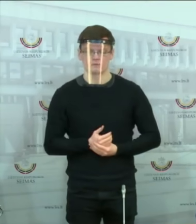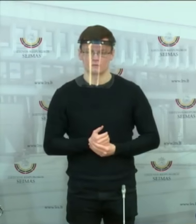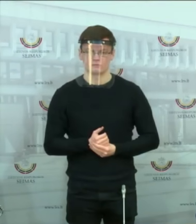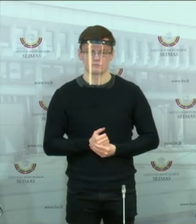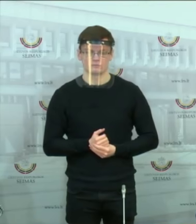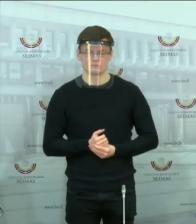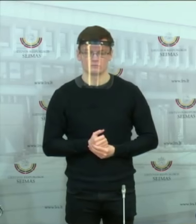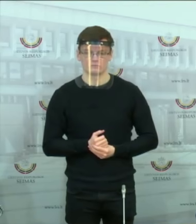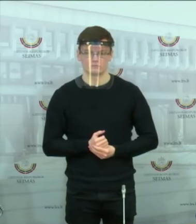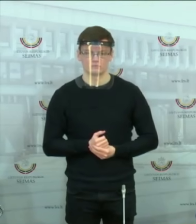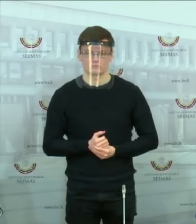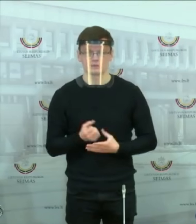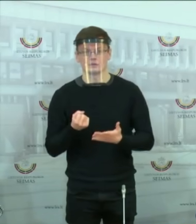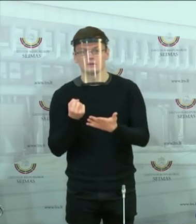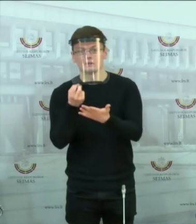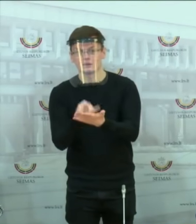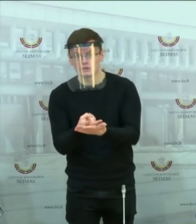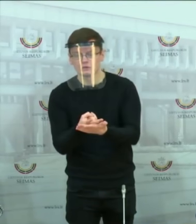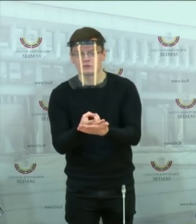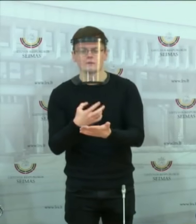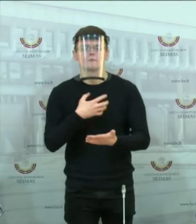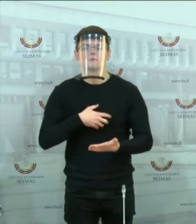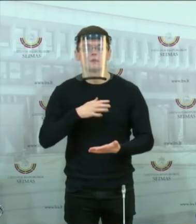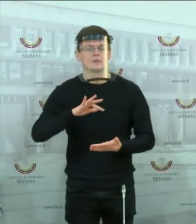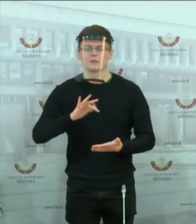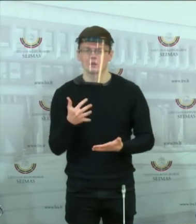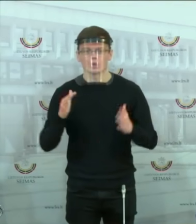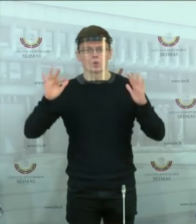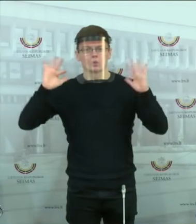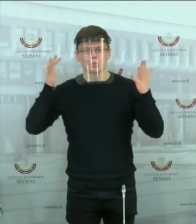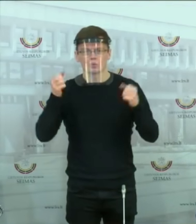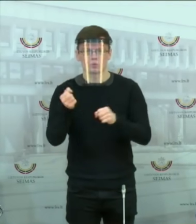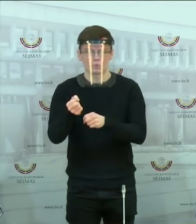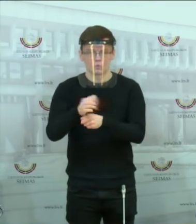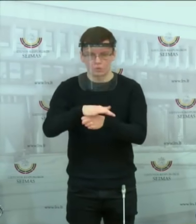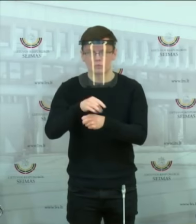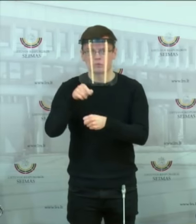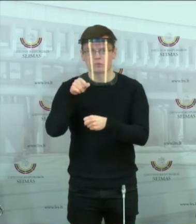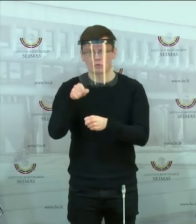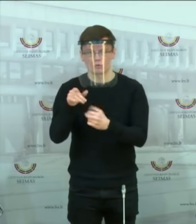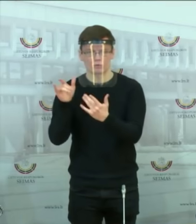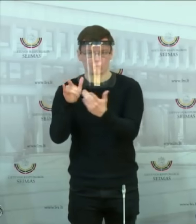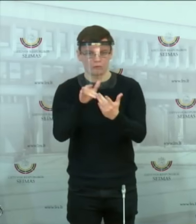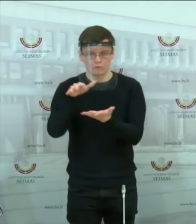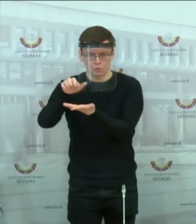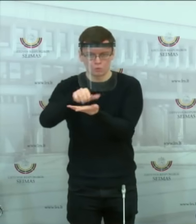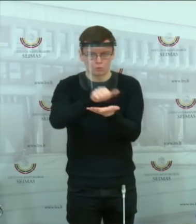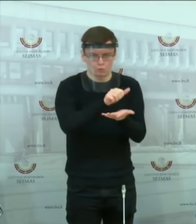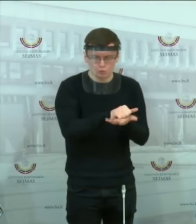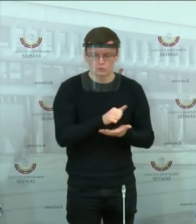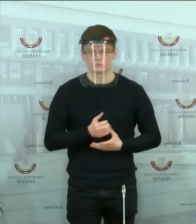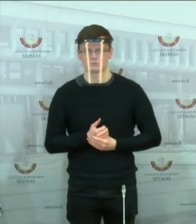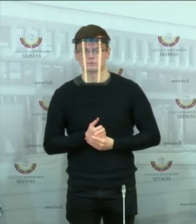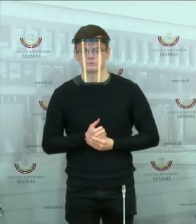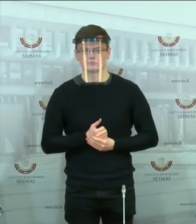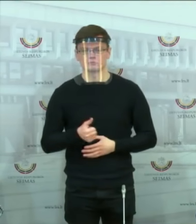Tai vėlgi ligoninėm esmė bus išlaikyti tą vadinamą covidinį rezervą tam tikrą, kad na, atlaisvinant vis, sakykim,